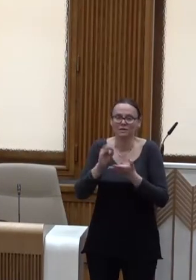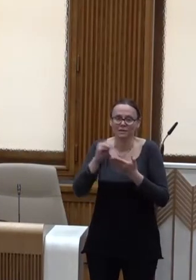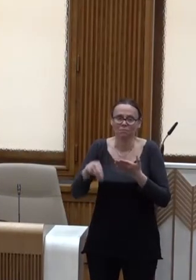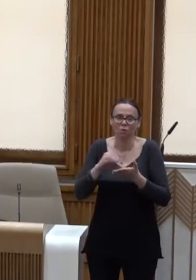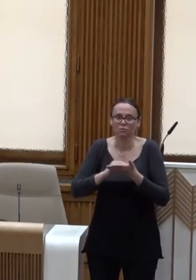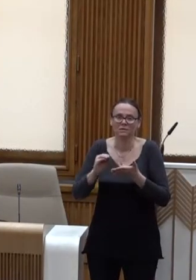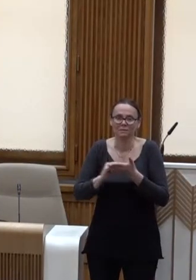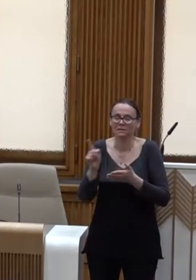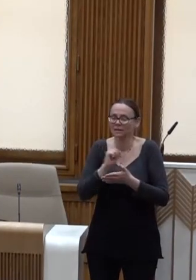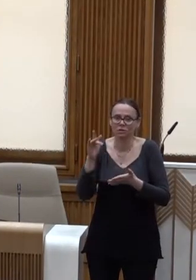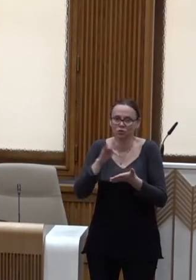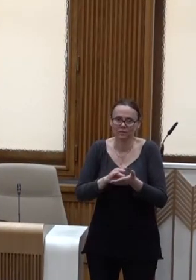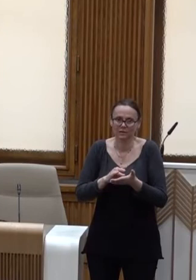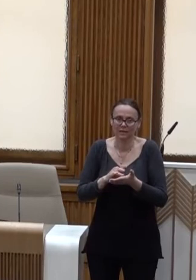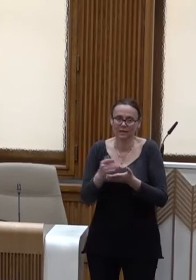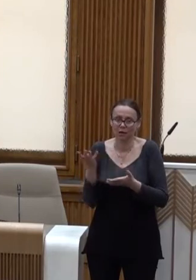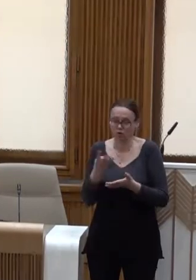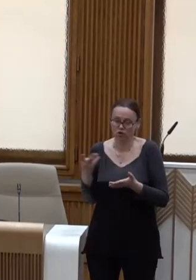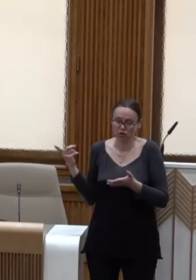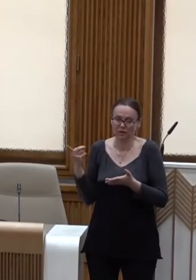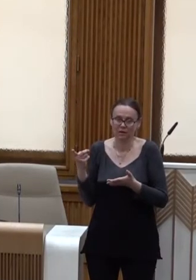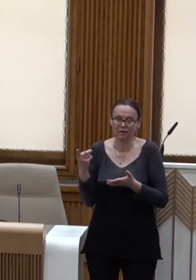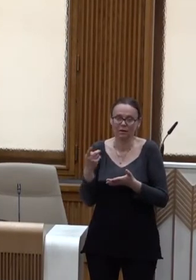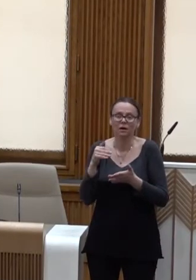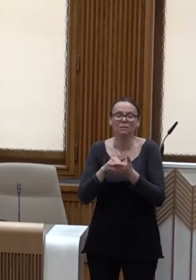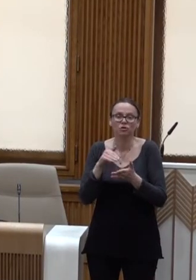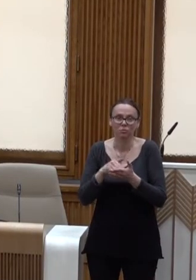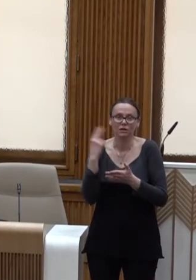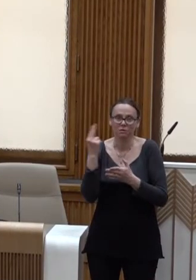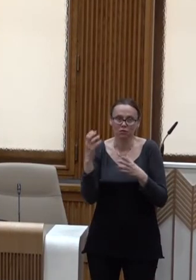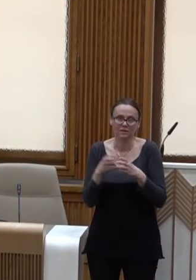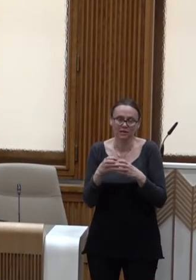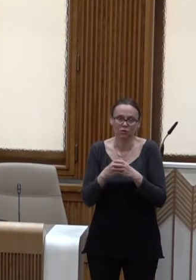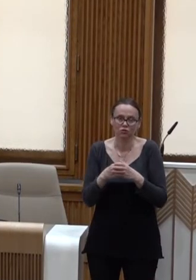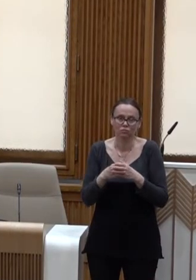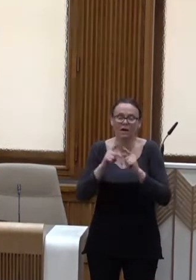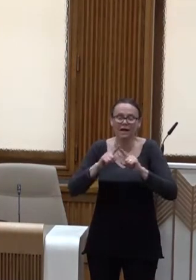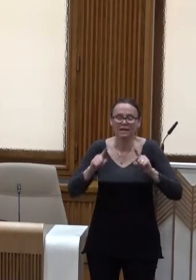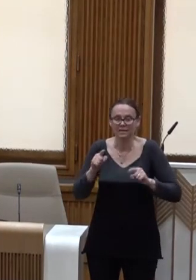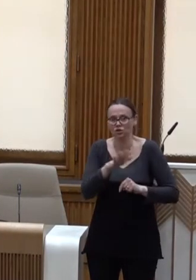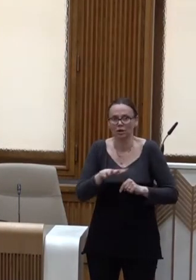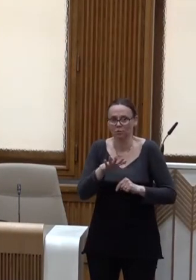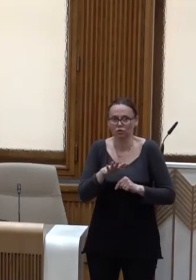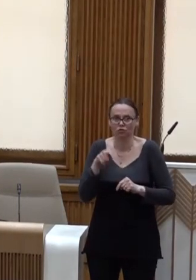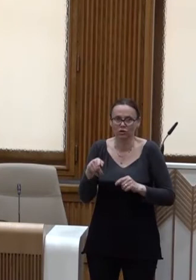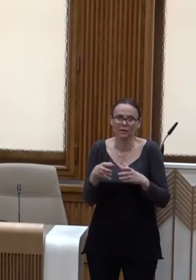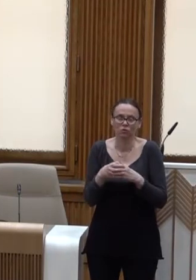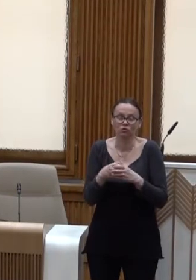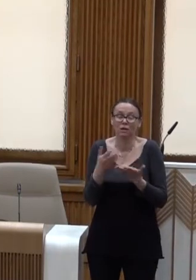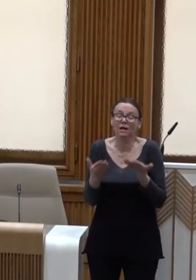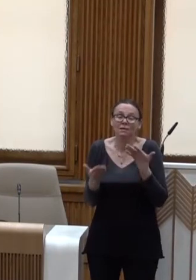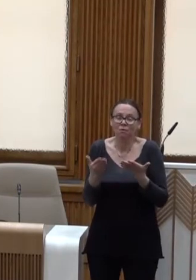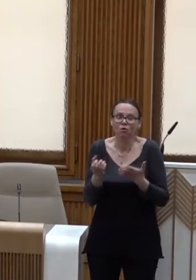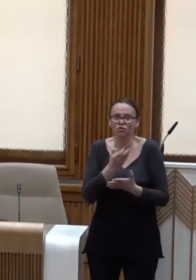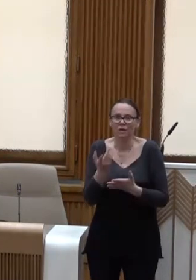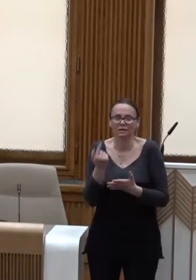zapisani, niso cilji na štirih tukaj, to so potrebe slovenske družbe in različnih segmentov te družbe. Mogoče